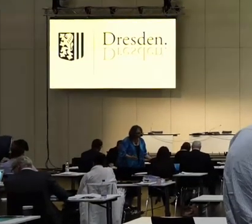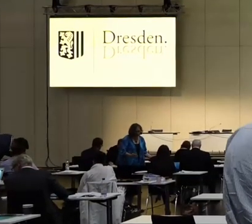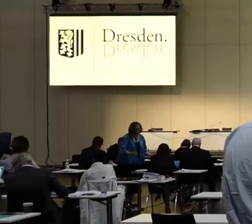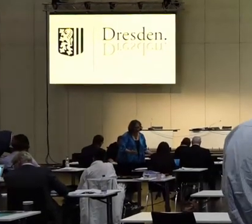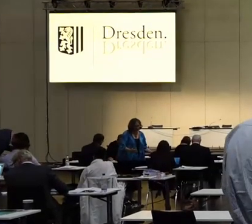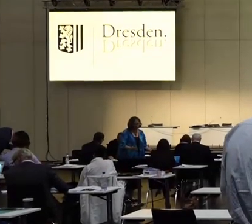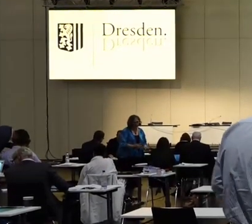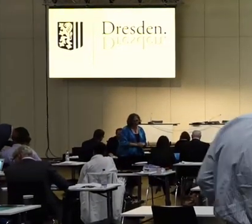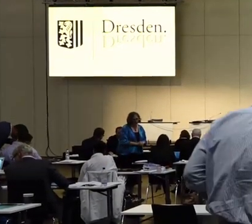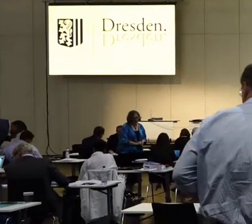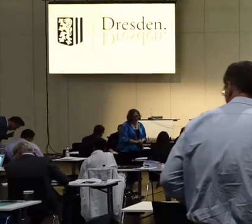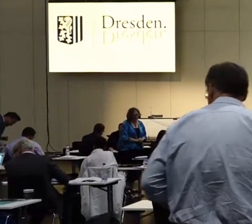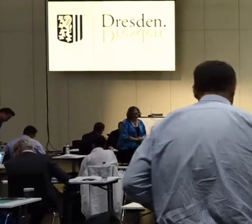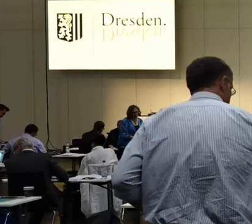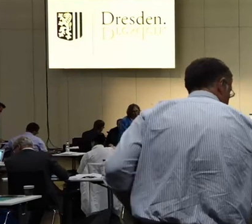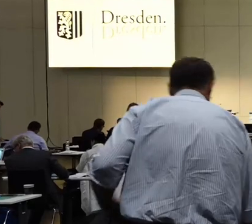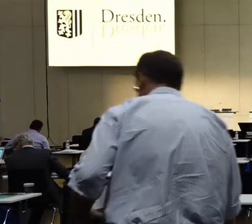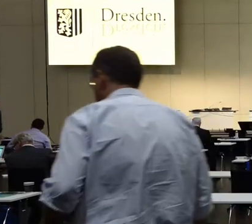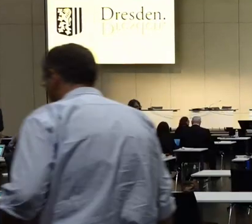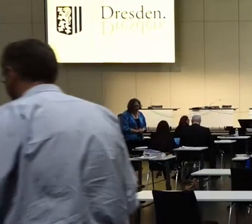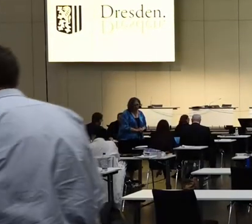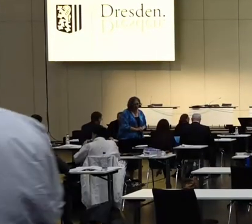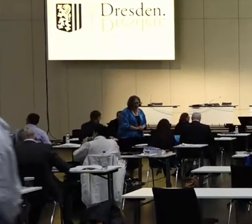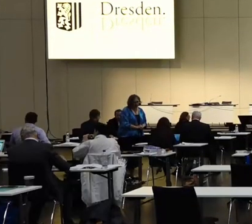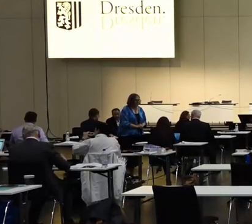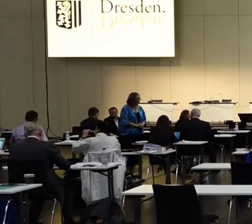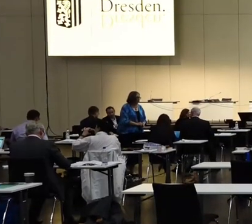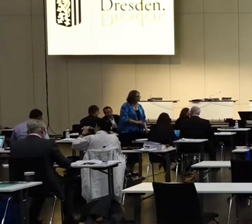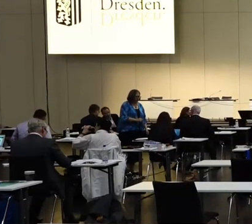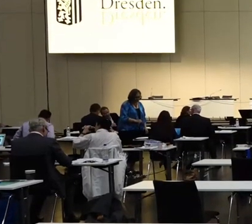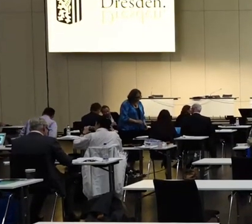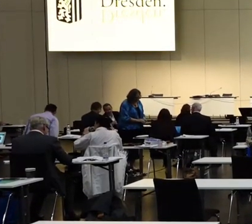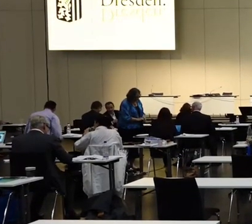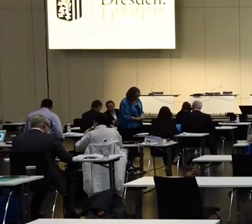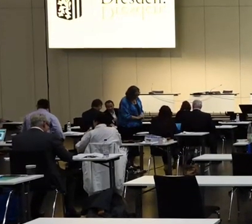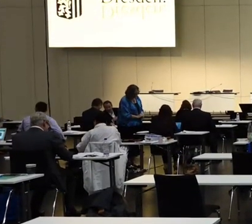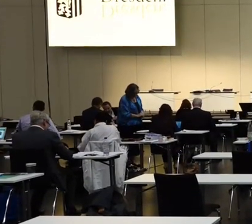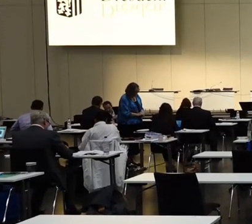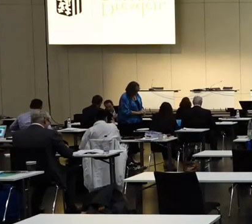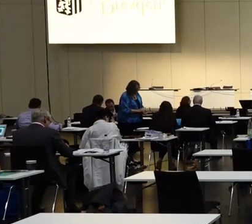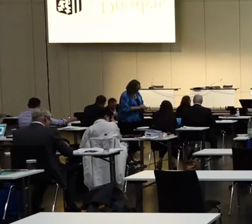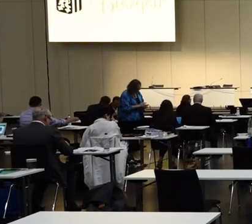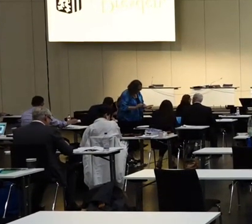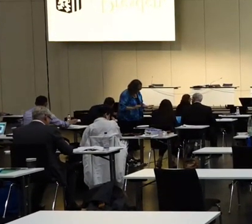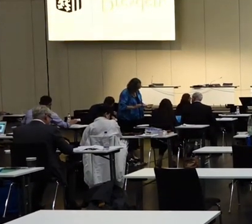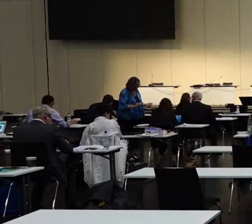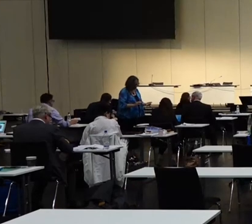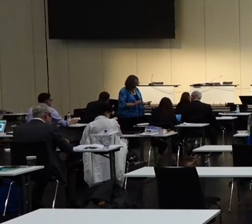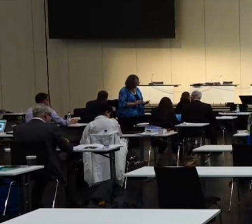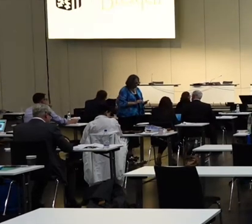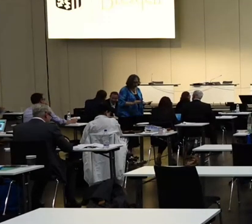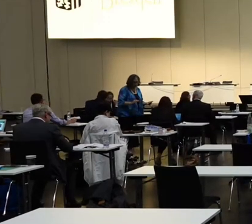dann kommen wir zur Abstimmung. Zur Abstimmung vielleicht folgender Hinweis. Der von